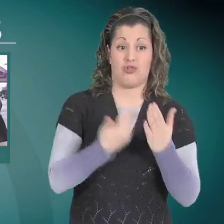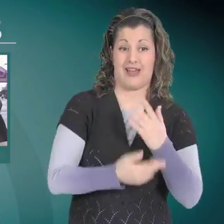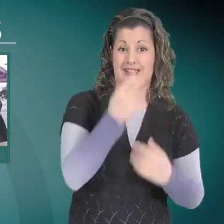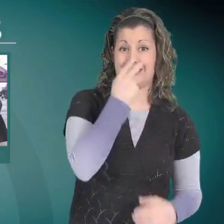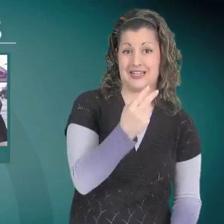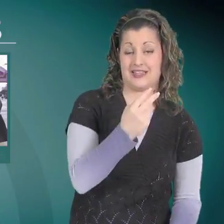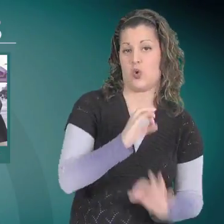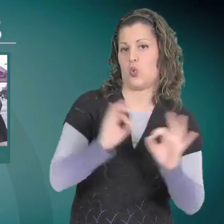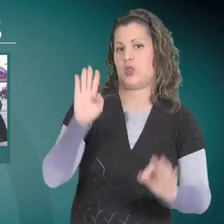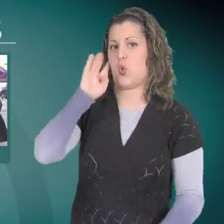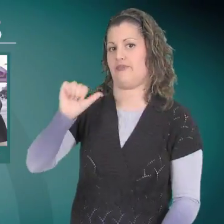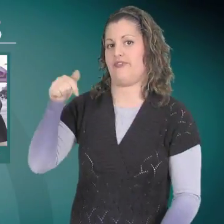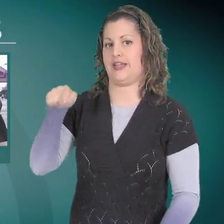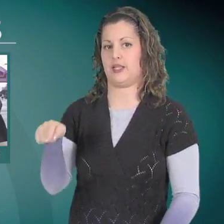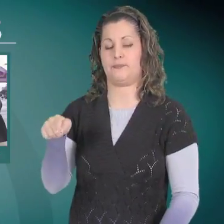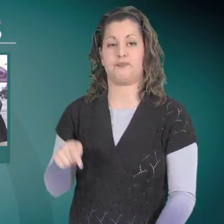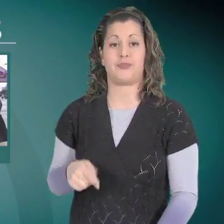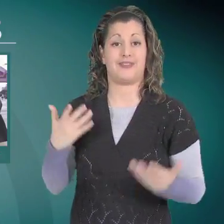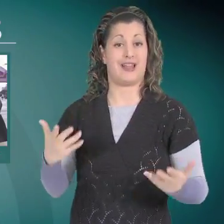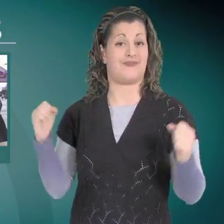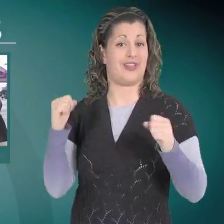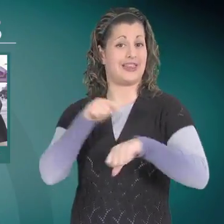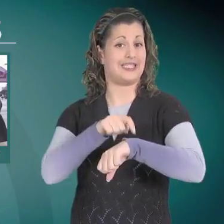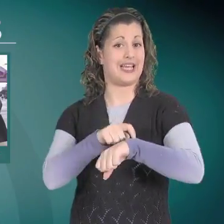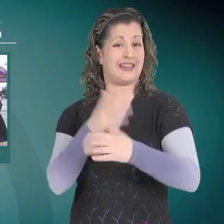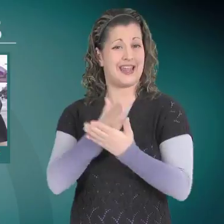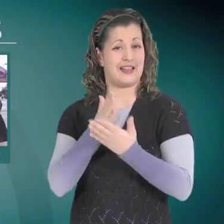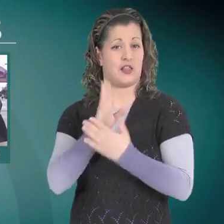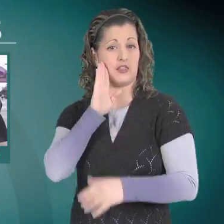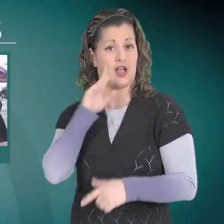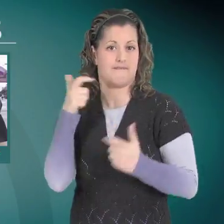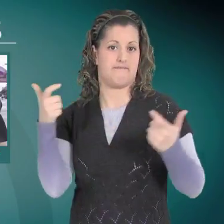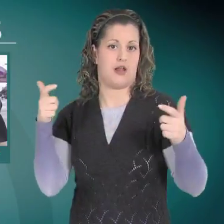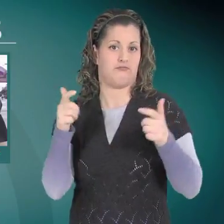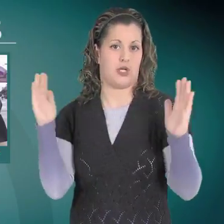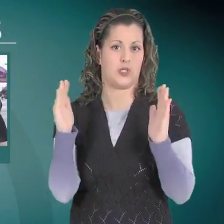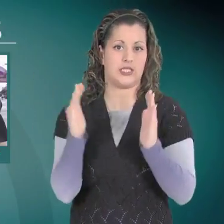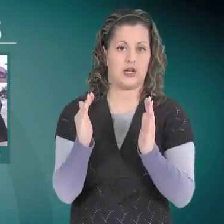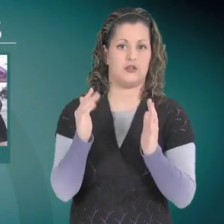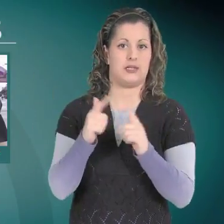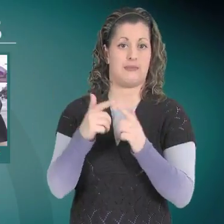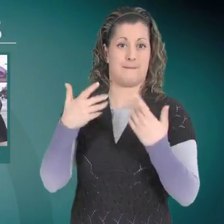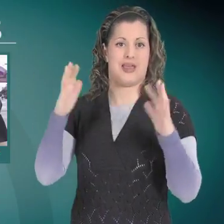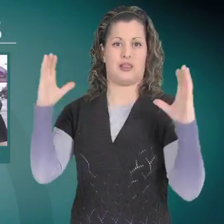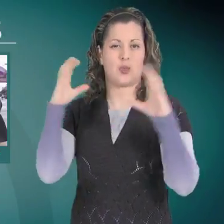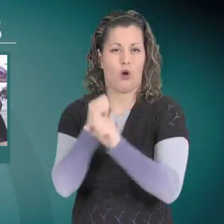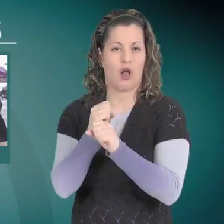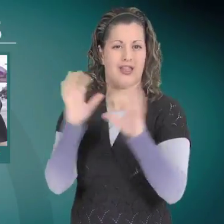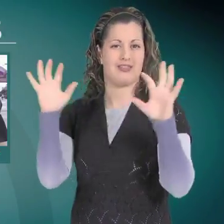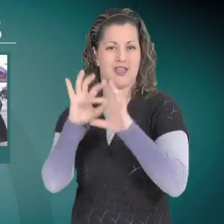verkehr gutes hören um so wichtiger sei jetzt in der winterzeit werden die tage kürzer und häufig machen nebel und regen die straße